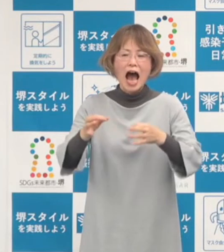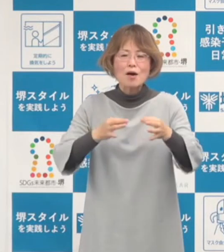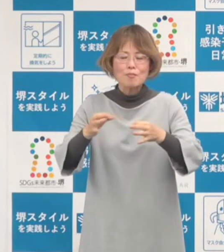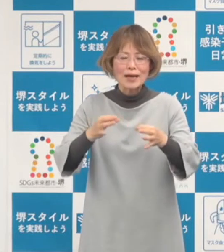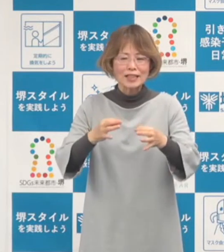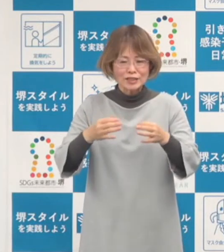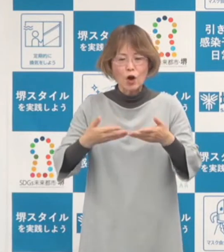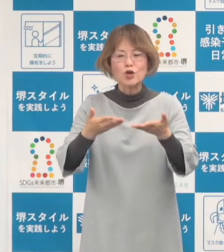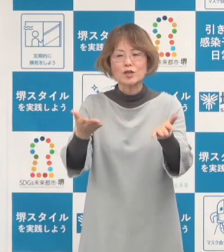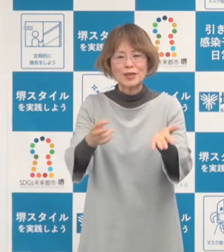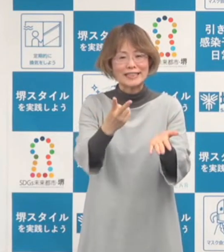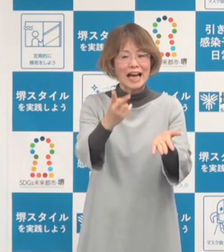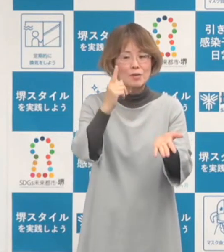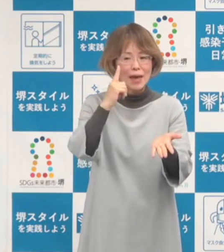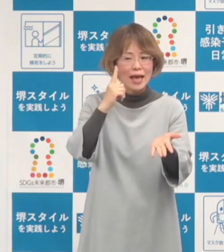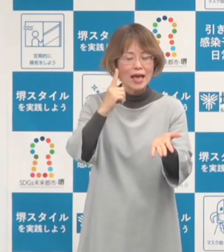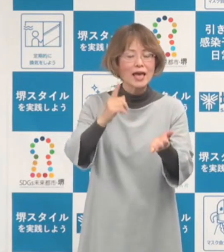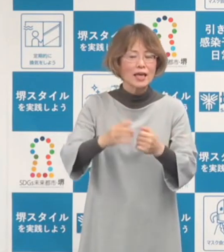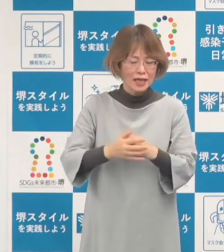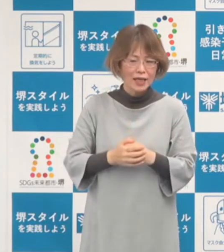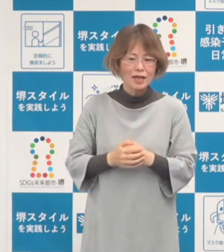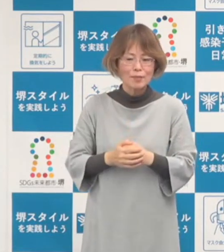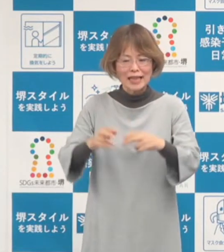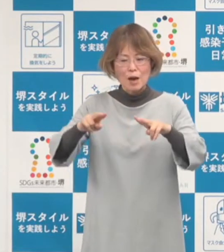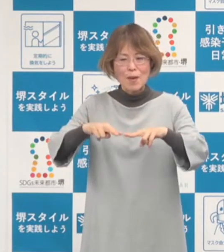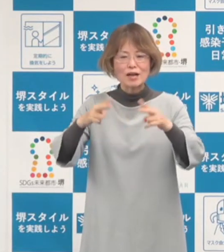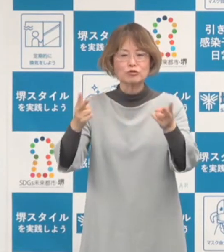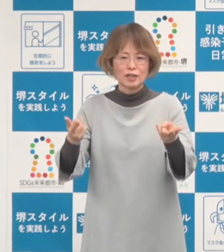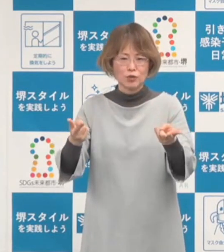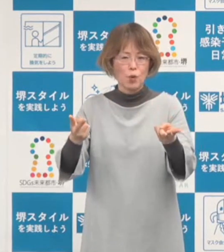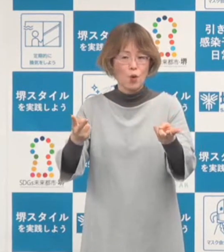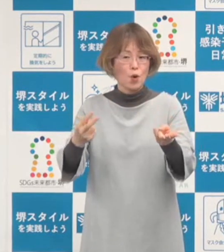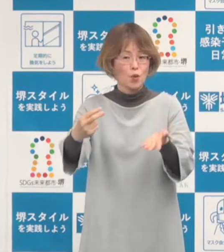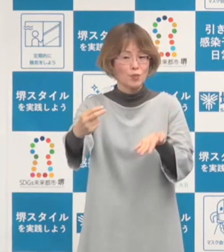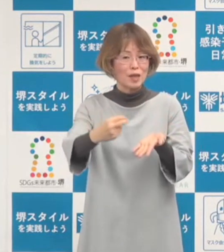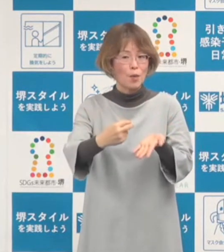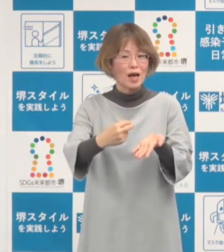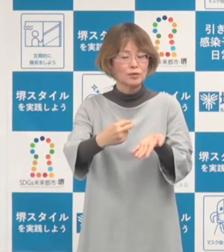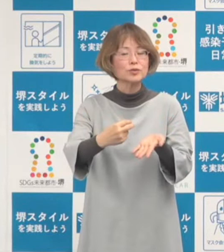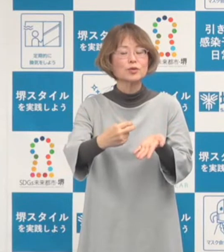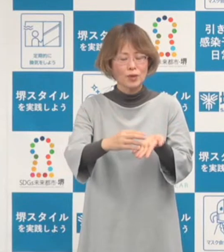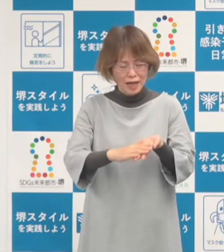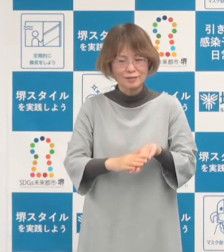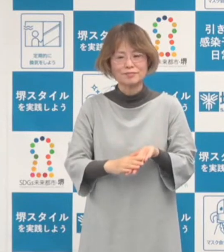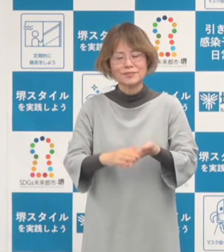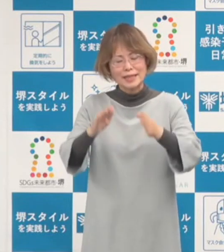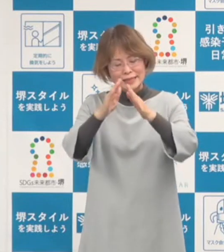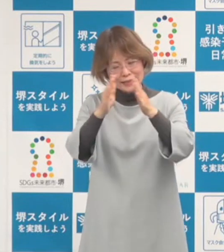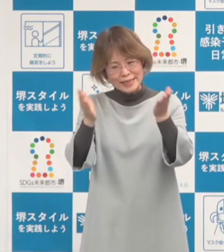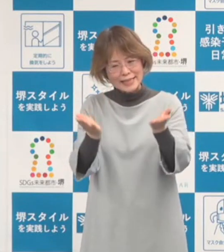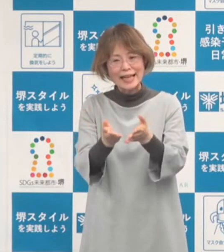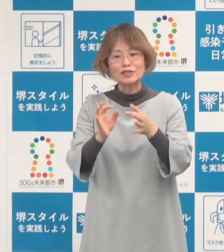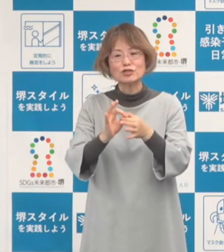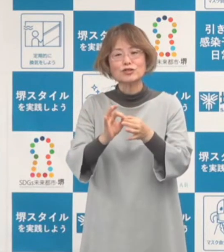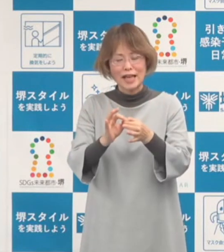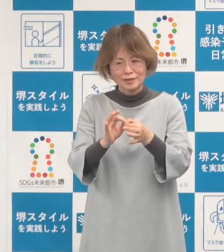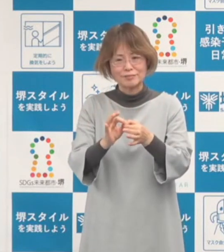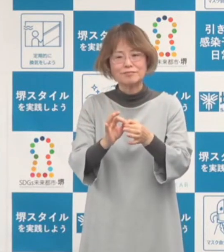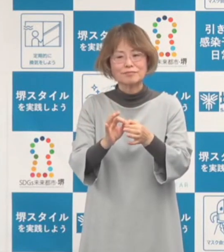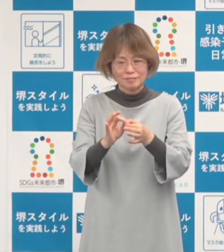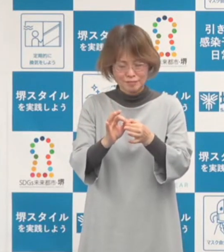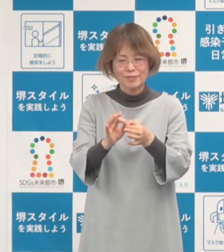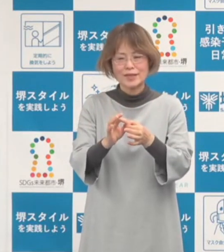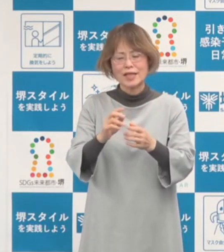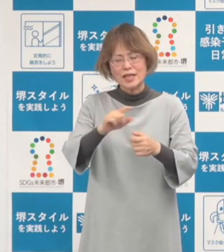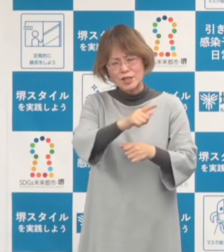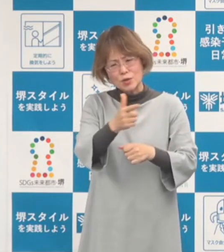ものになるかもしれませんが、例えばパンフレットであったりですね、何かその堺キッチン全体について、コンセプトも含めてご紹介